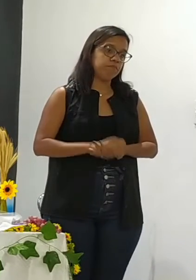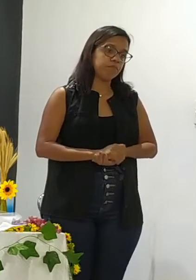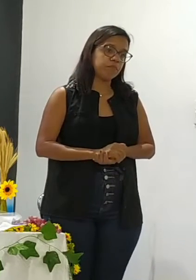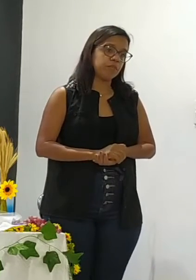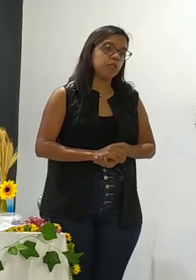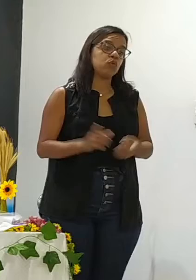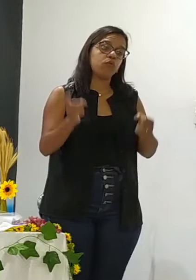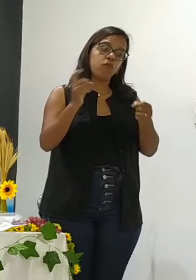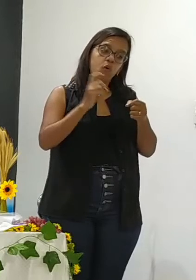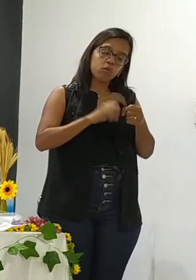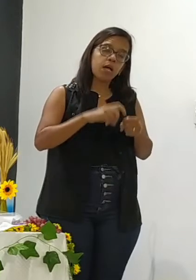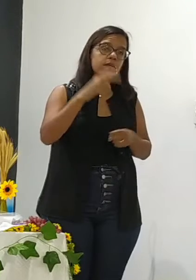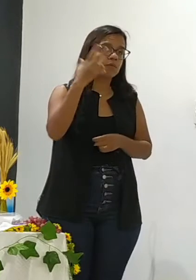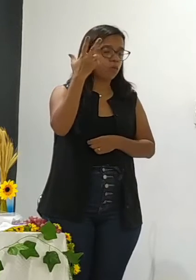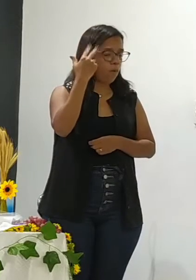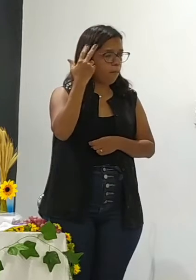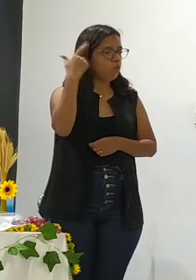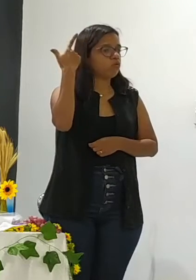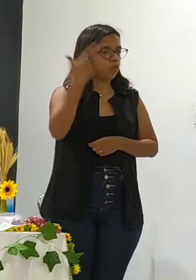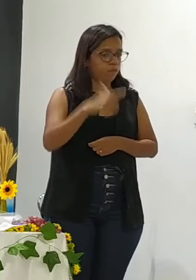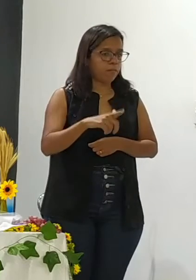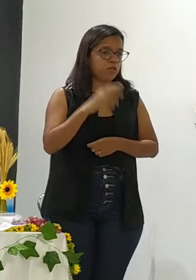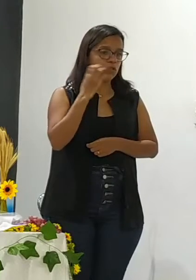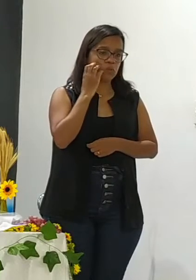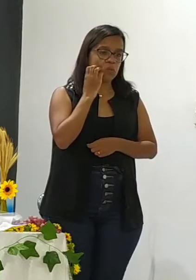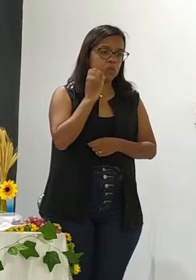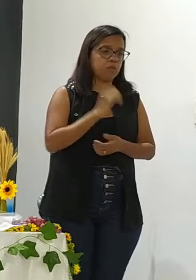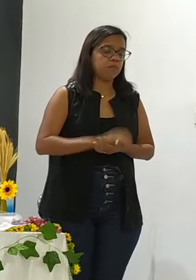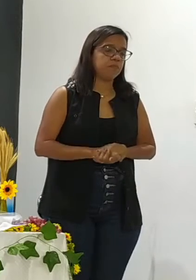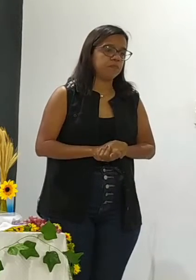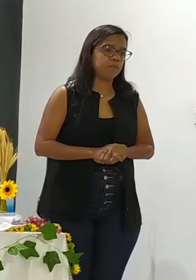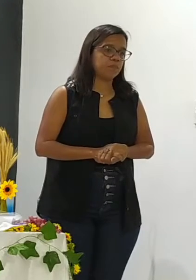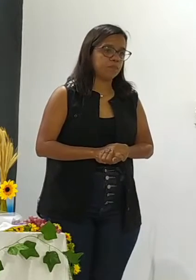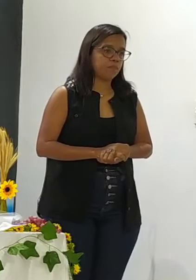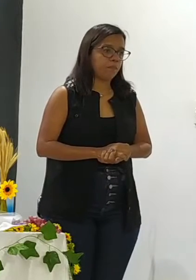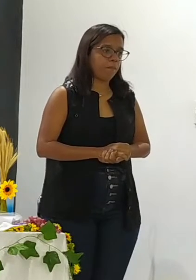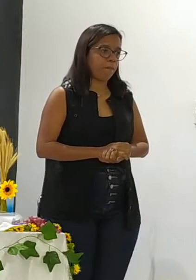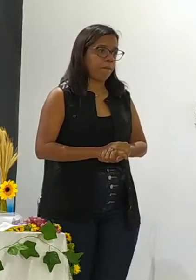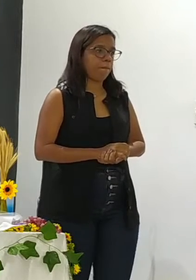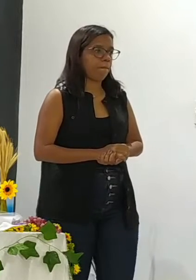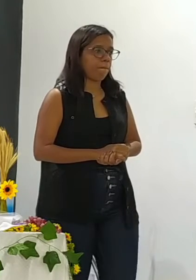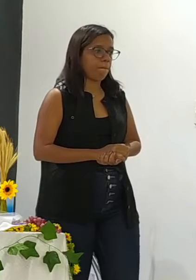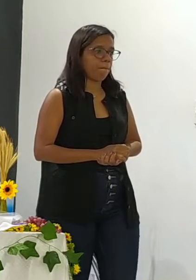tudo voltasse ao normal de novo. E é isso. É isso.